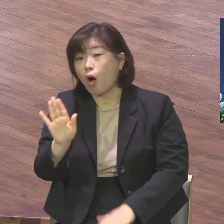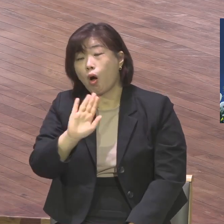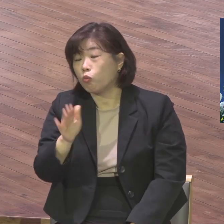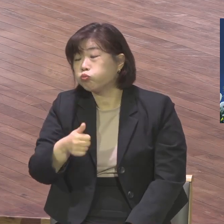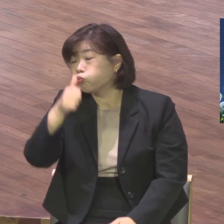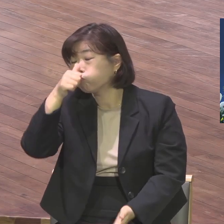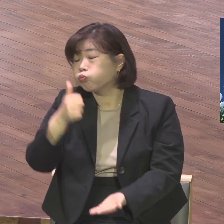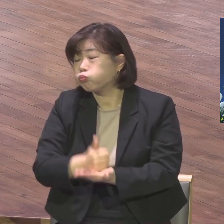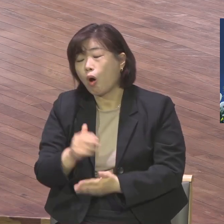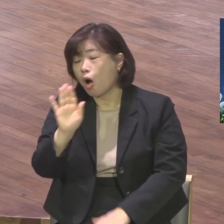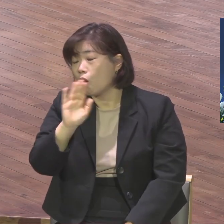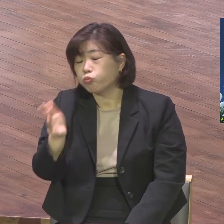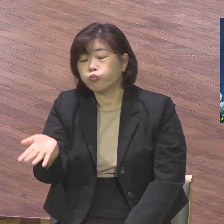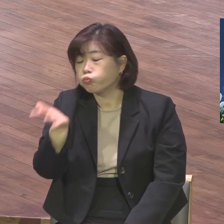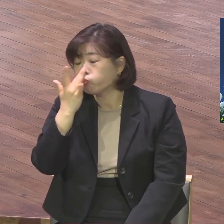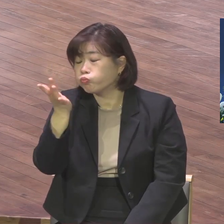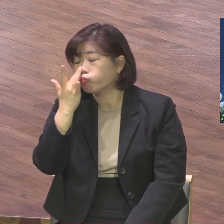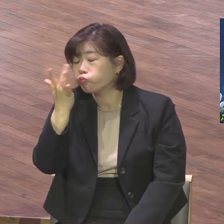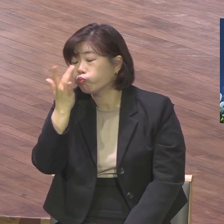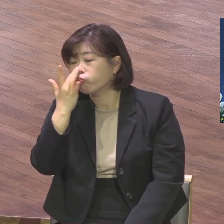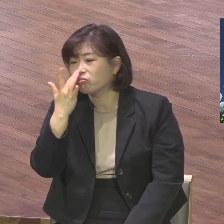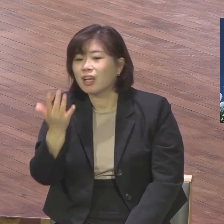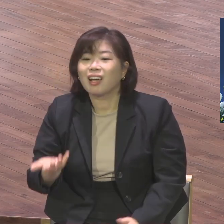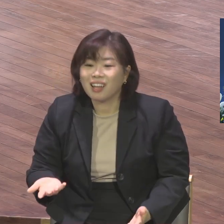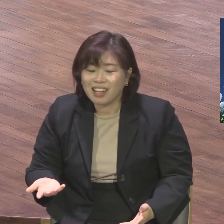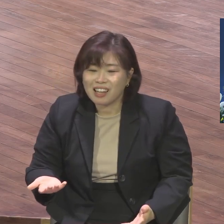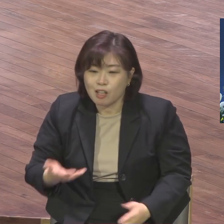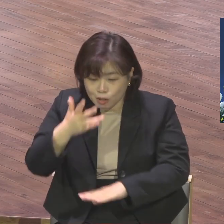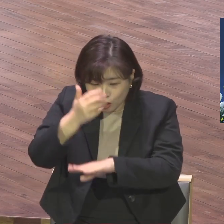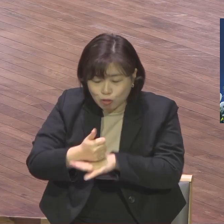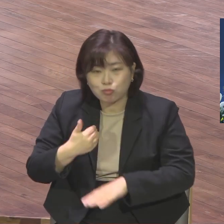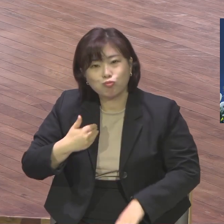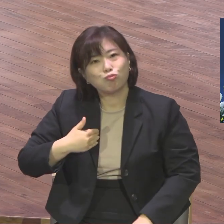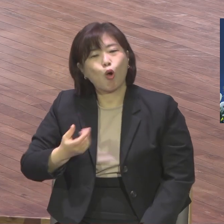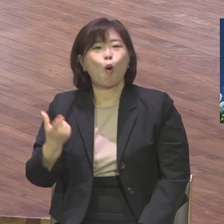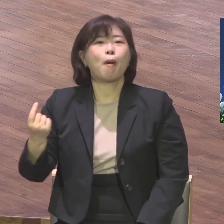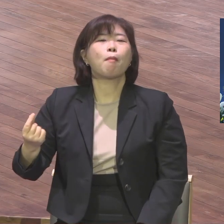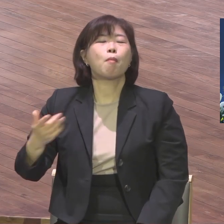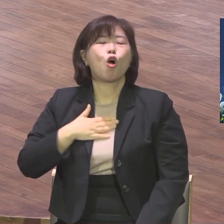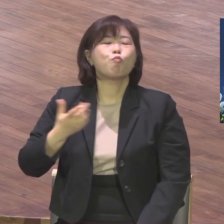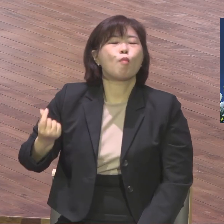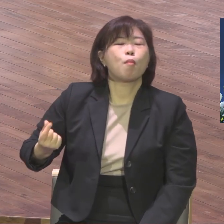우리나라는요 십자가 불 받아라. 교회 안 다니면 제가 죄인 줄 좀 알아.